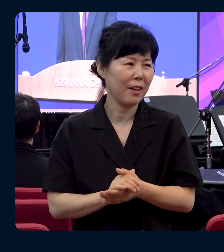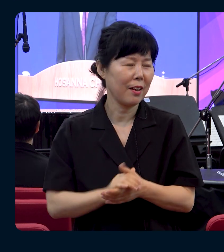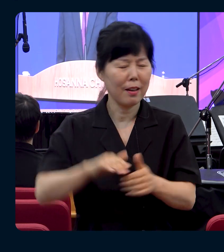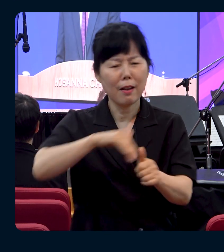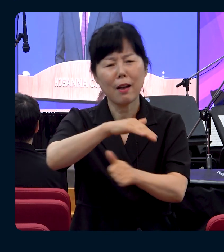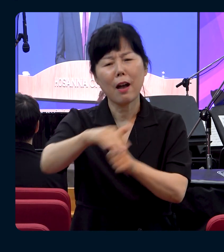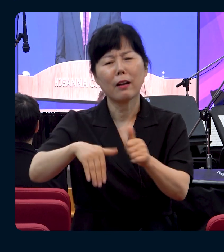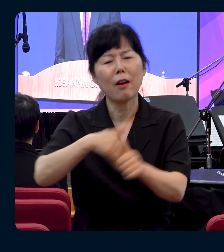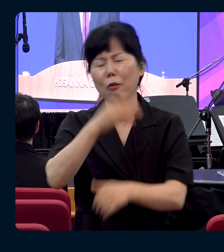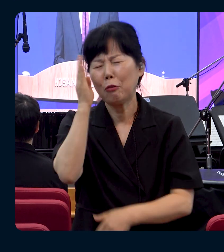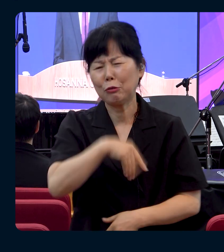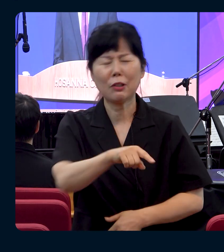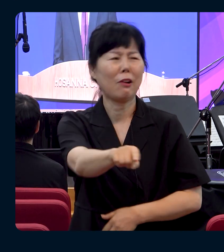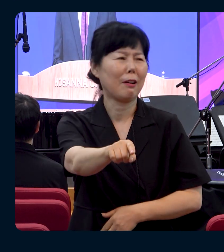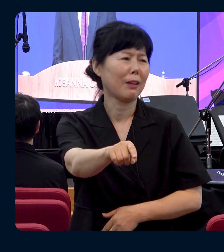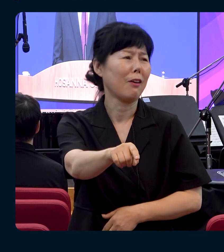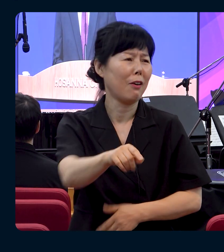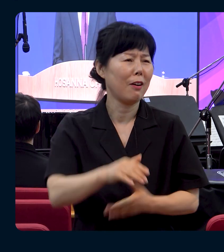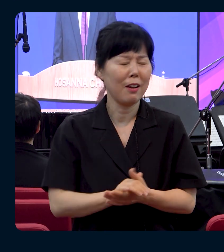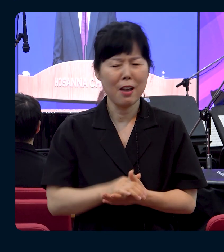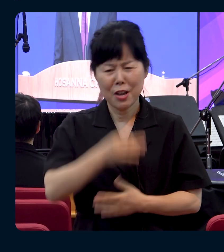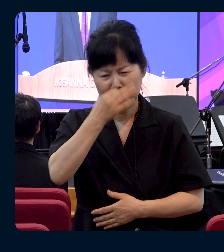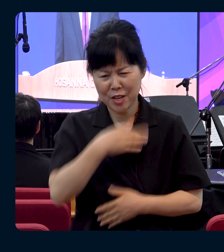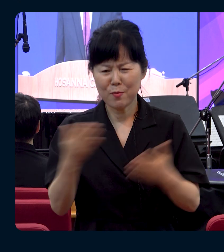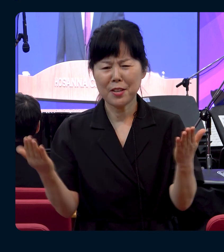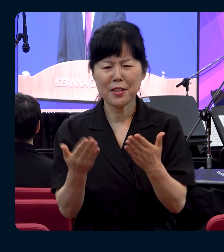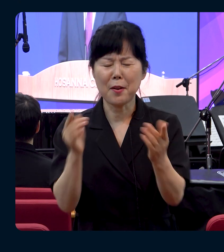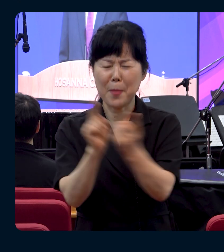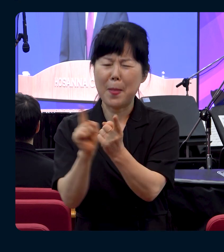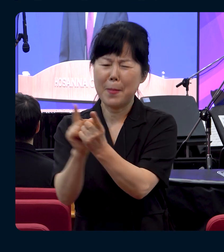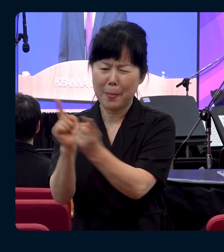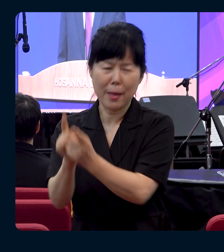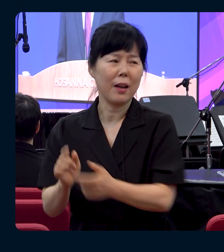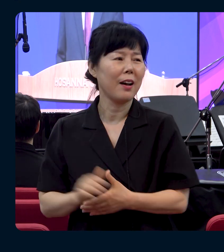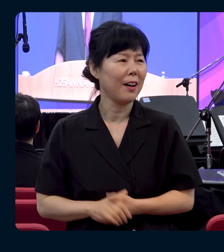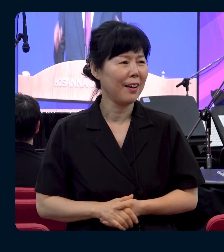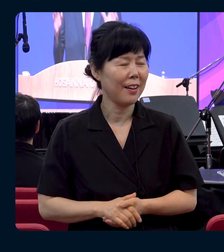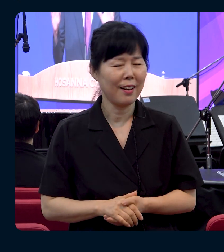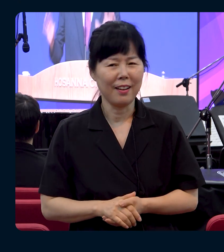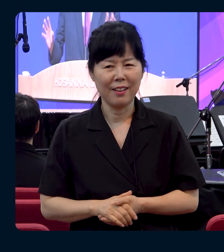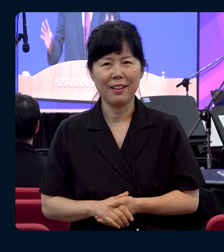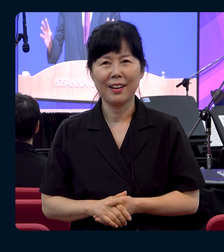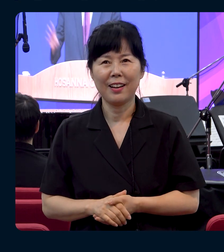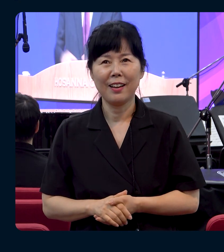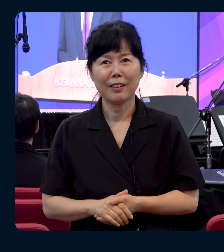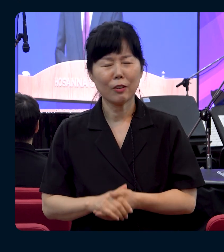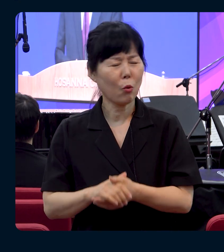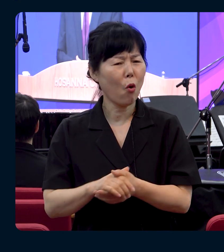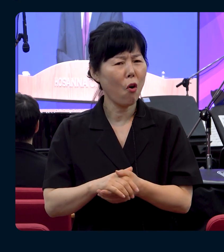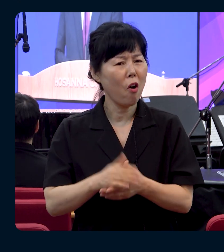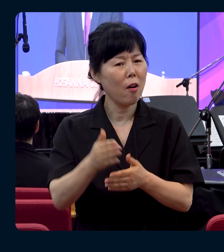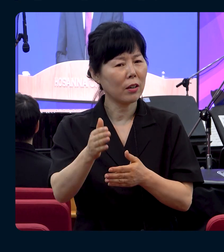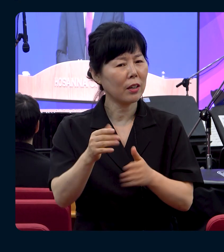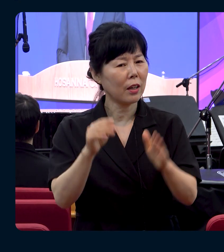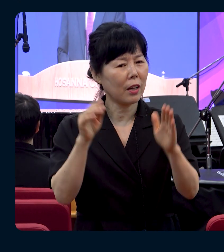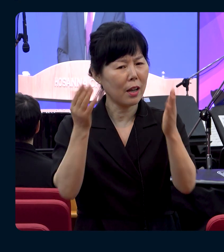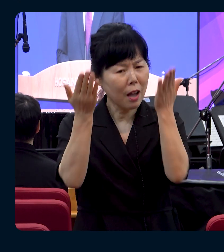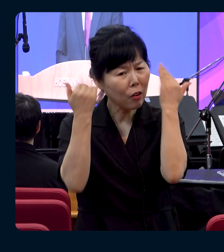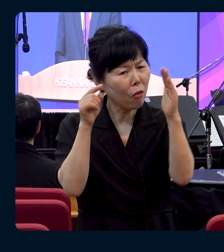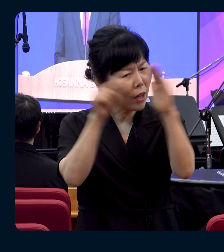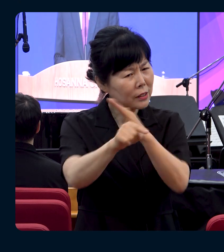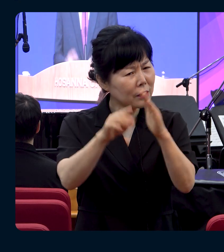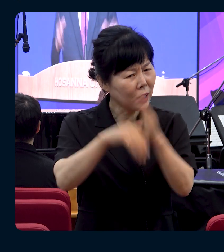참 열악했고요, 여러 가지 힘든 일들이 많았습니다. 특히 그때 코로나가 있었잖아요. 그 코로나